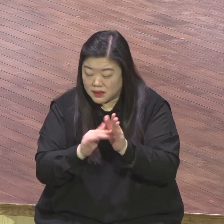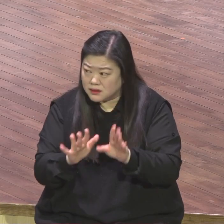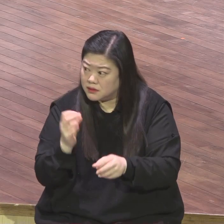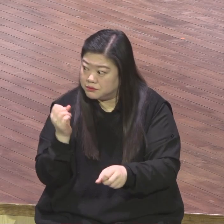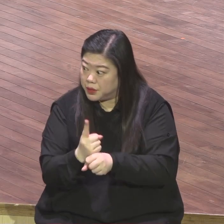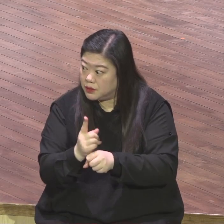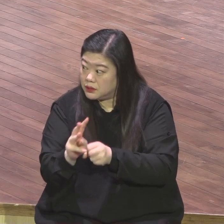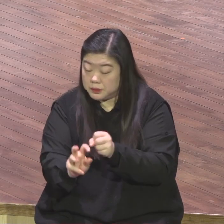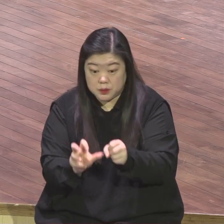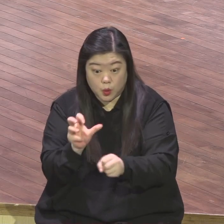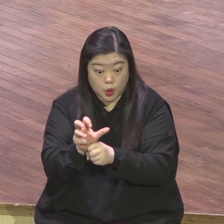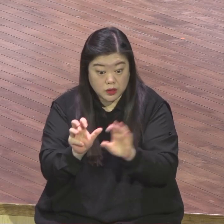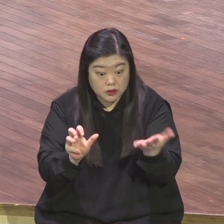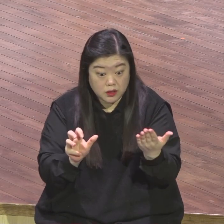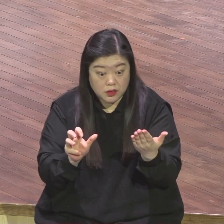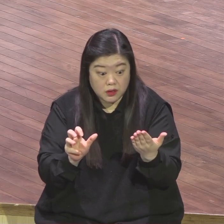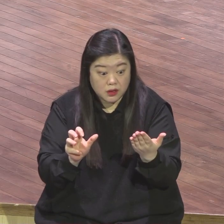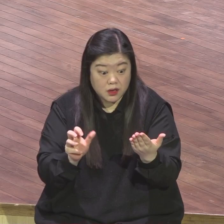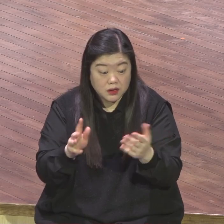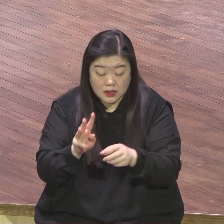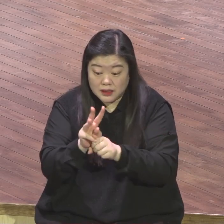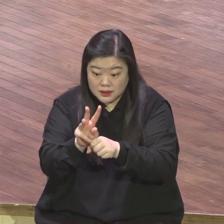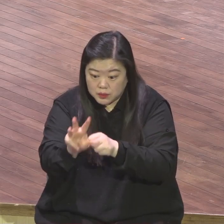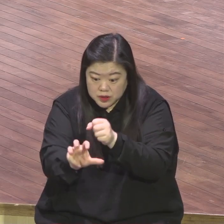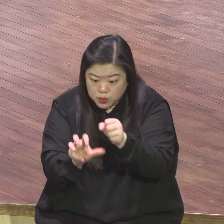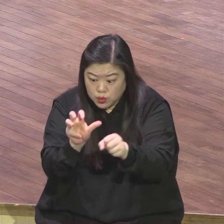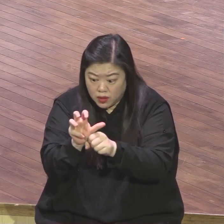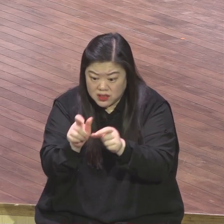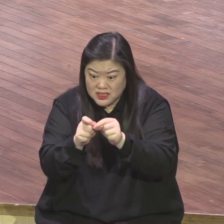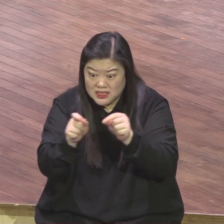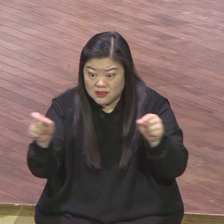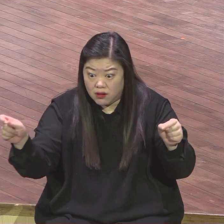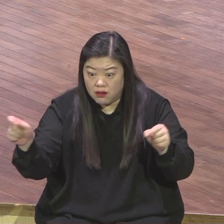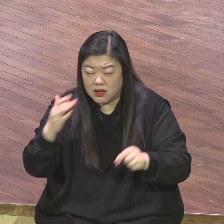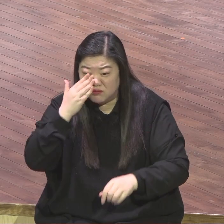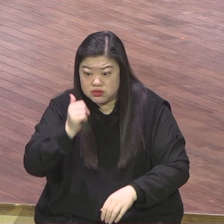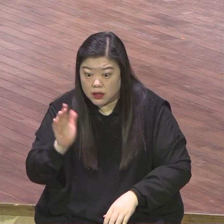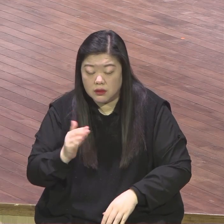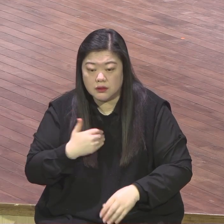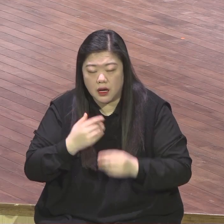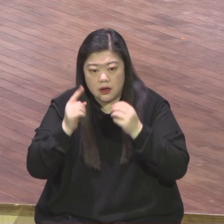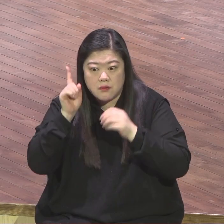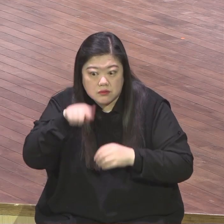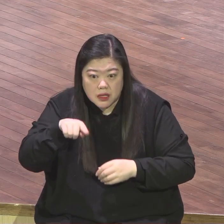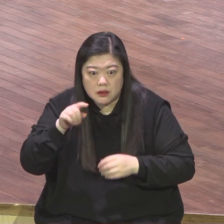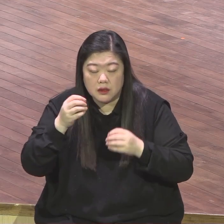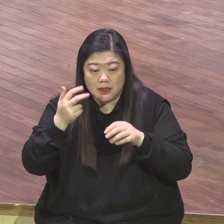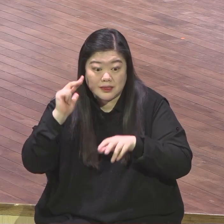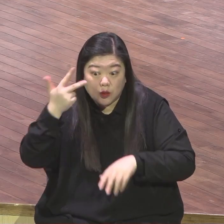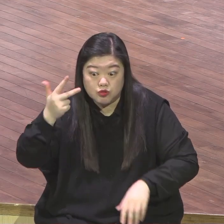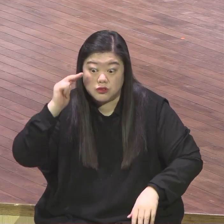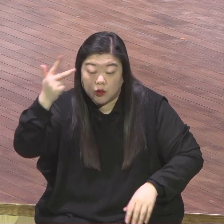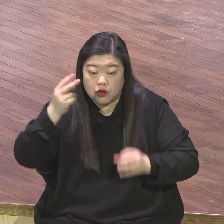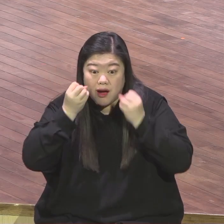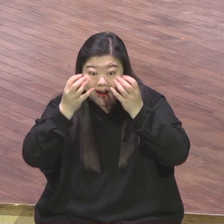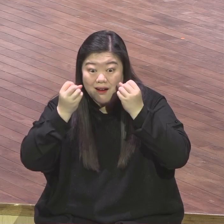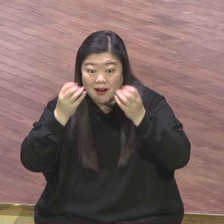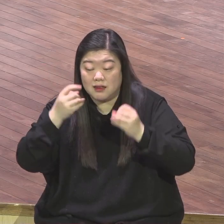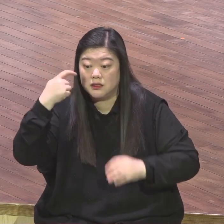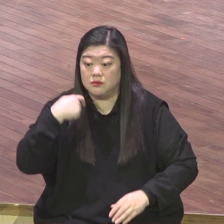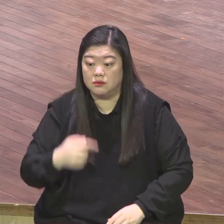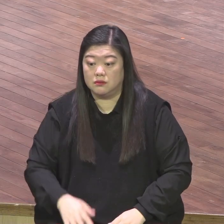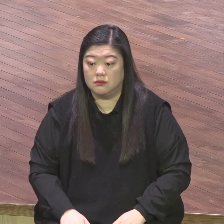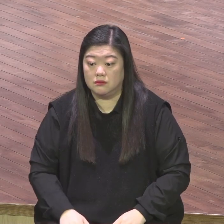처음이고 마지막이다. 내일이 어디 있습니까? 내일을 누가 합니까? 다음 주 내가 여기 못 설지 누가 아냐고요.